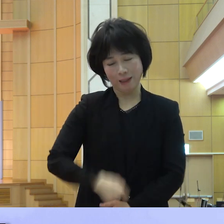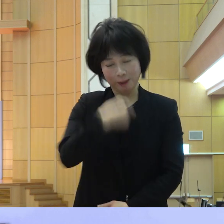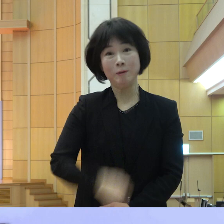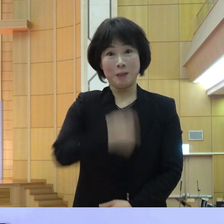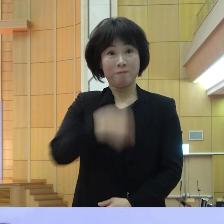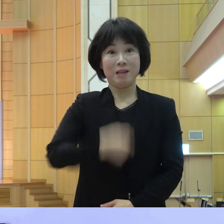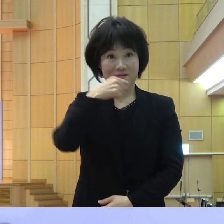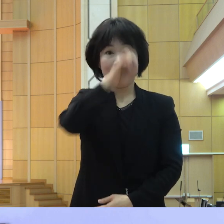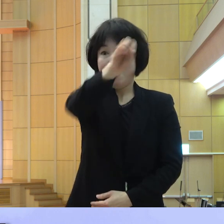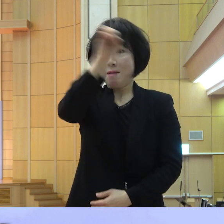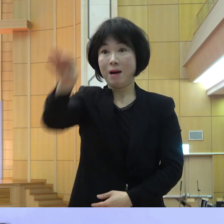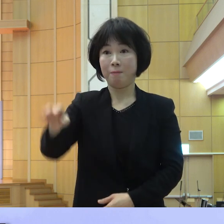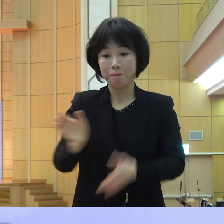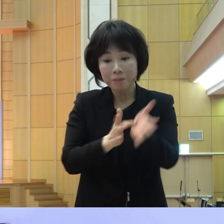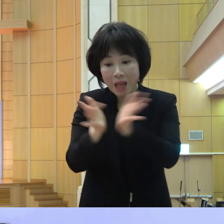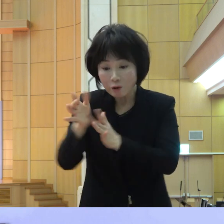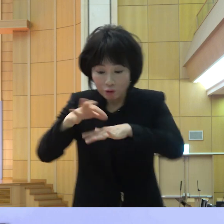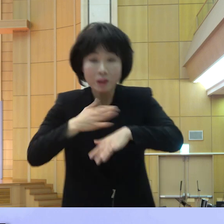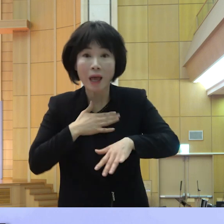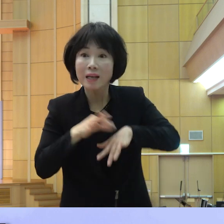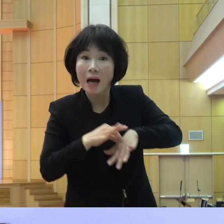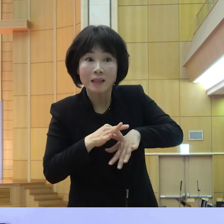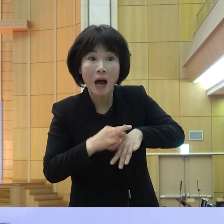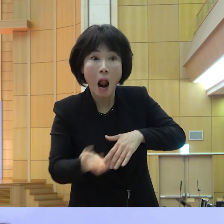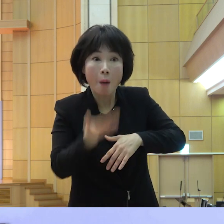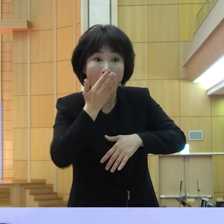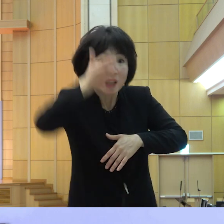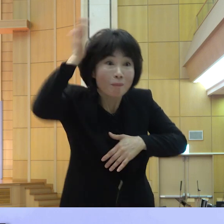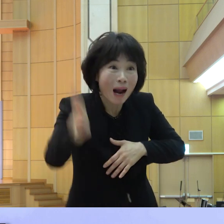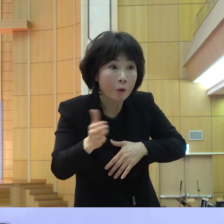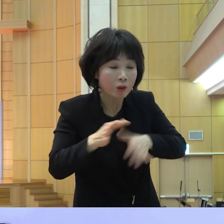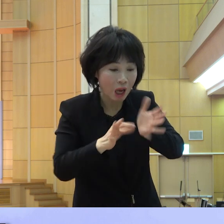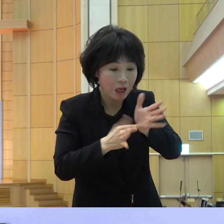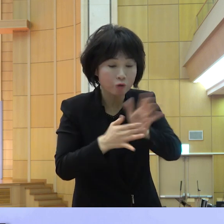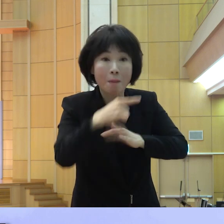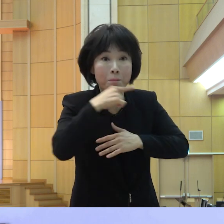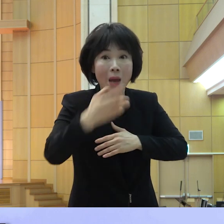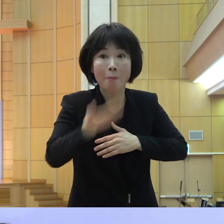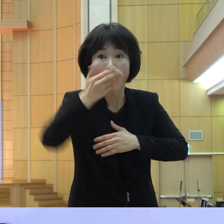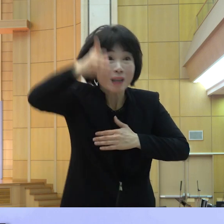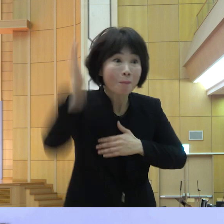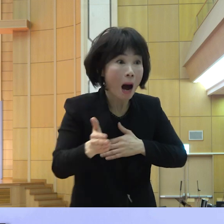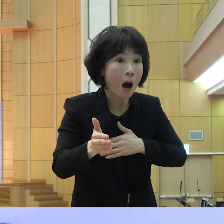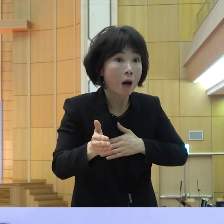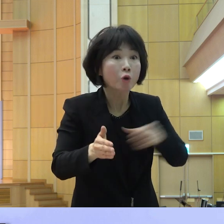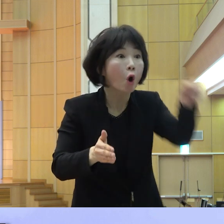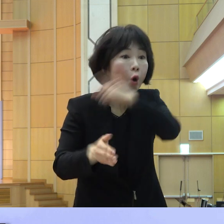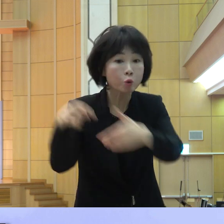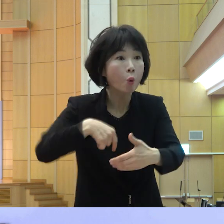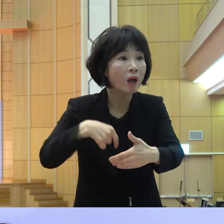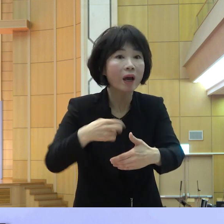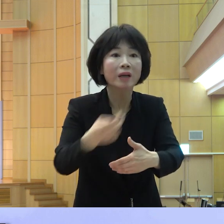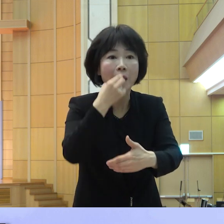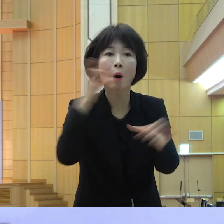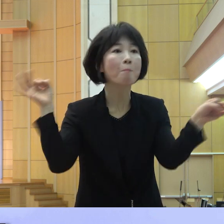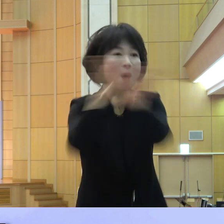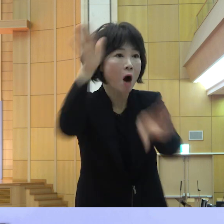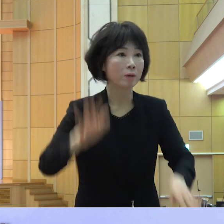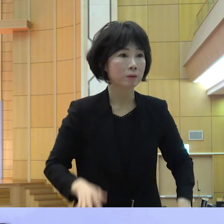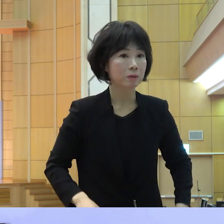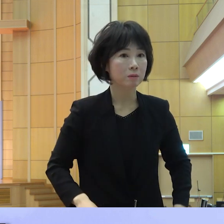이르노니 인자의 살을 먹지 아니하고 인자의 피를 마시지 아니하면 너희 속에 생명이